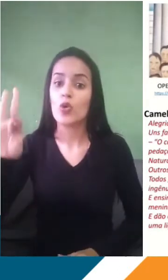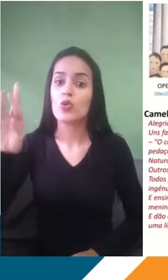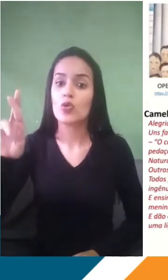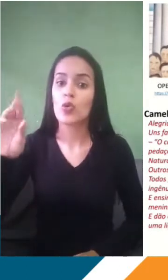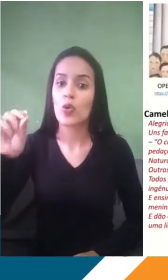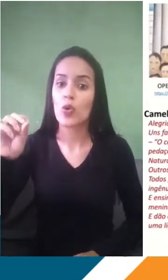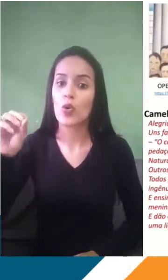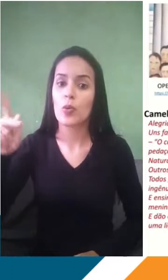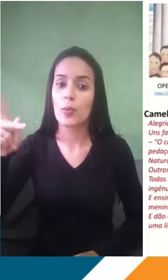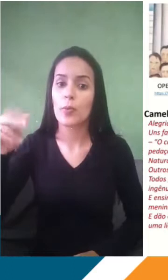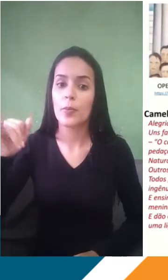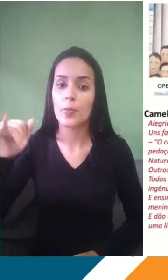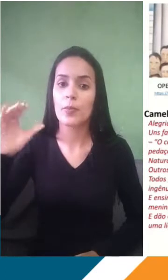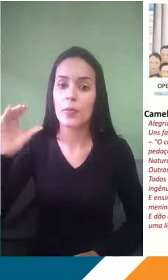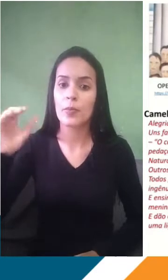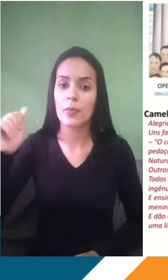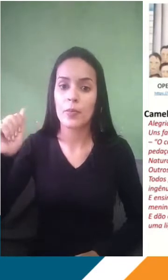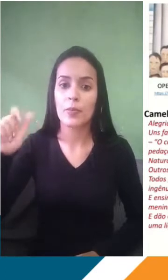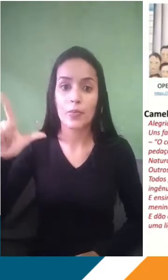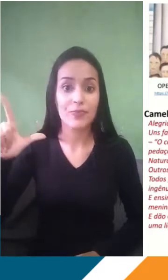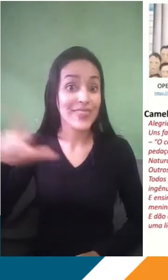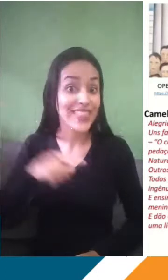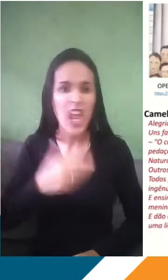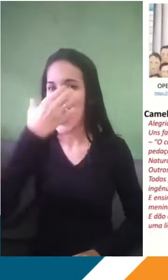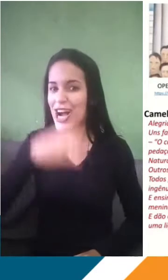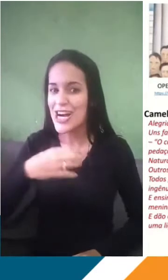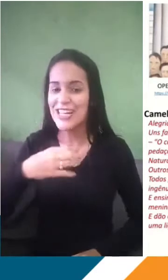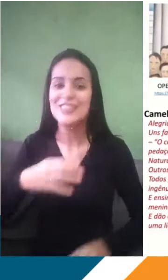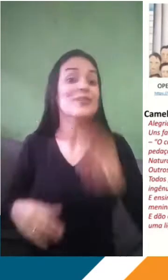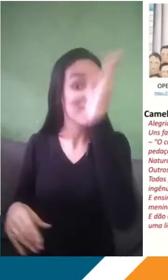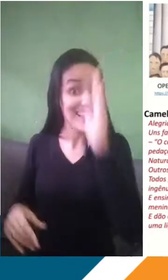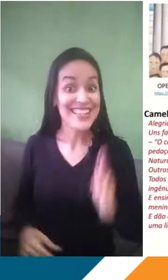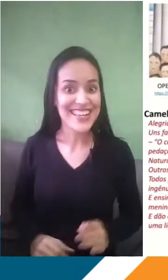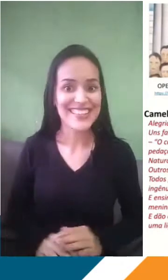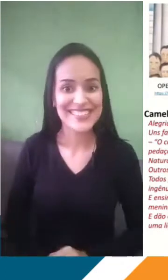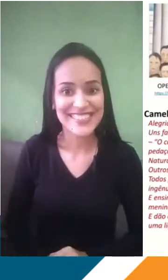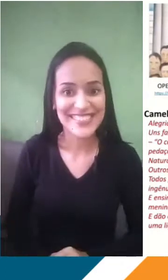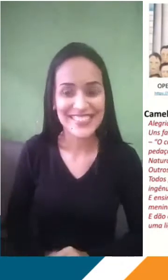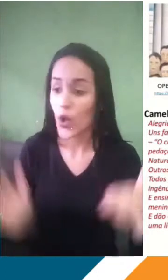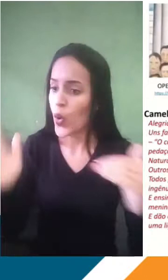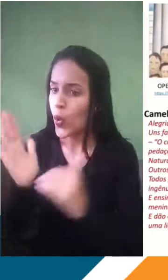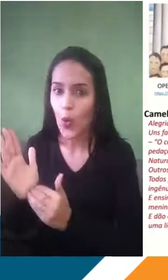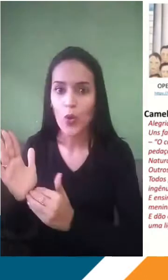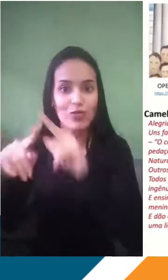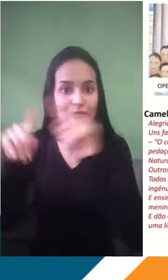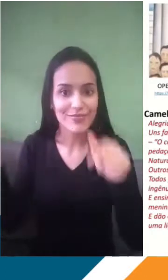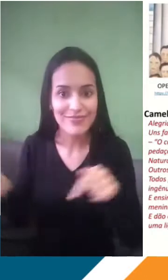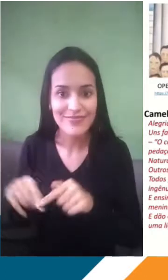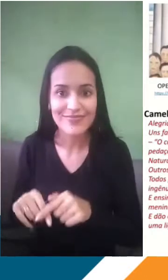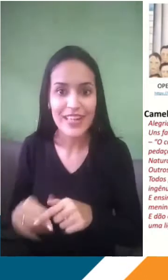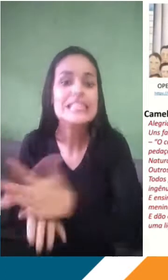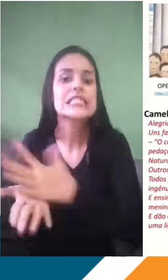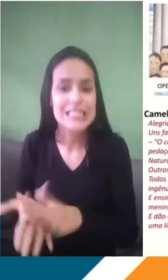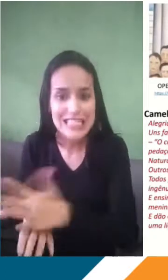país. O último quadro é o Samba, de Di Cavalcanti. Nele, temos representado a